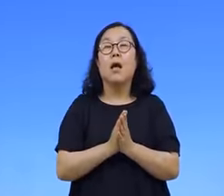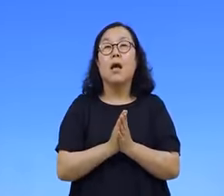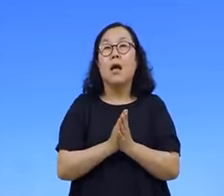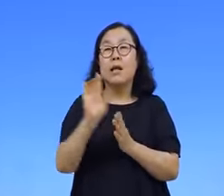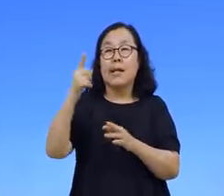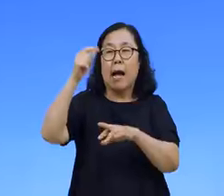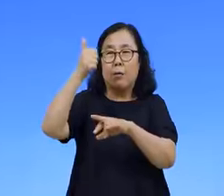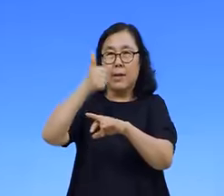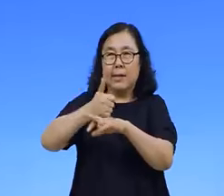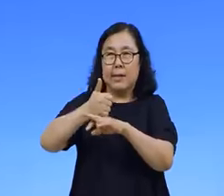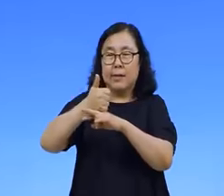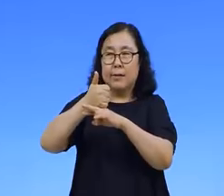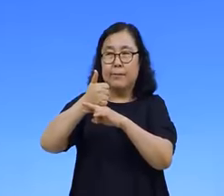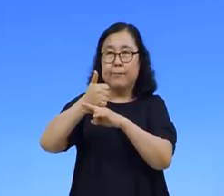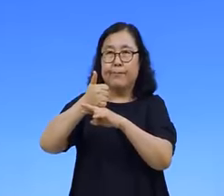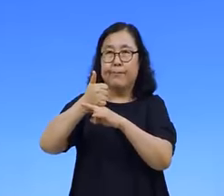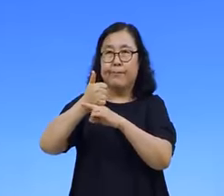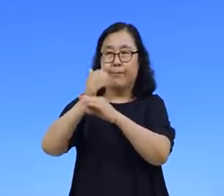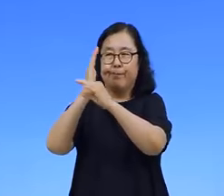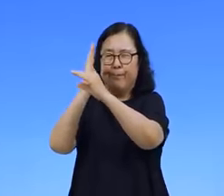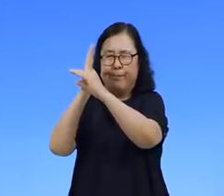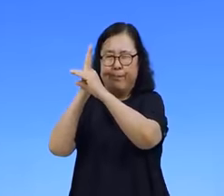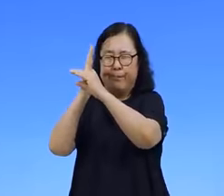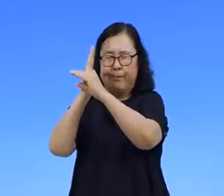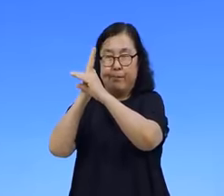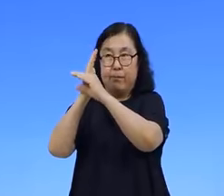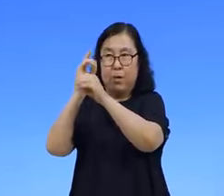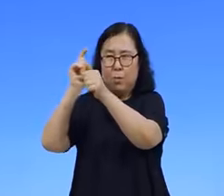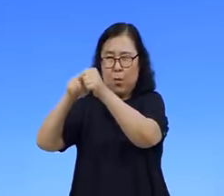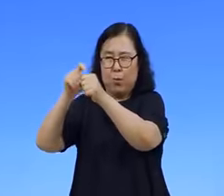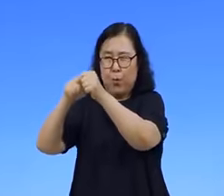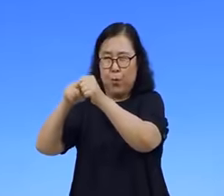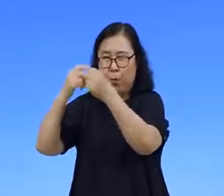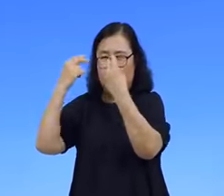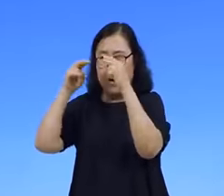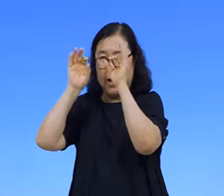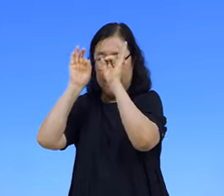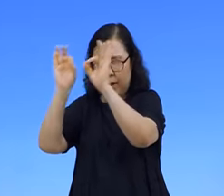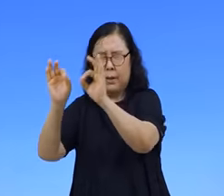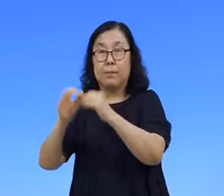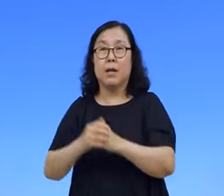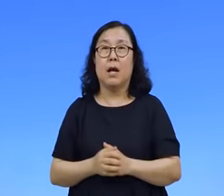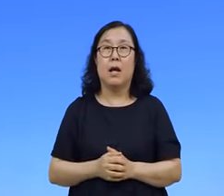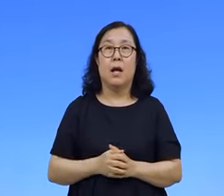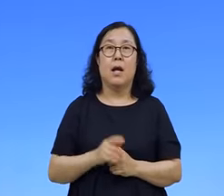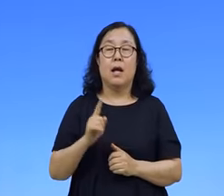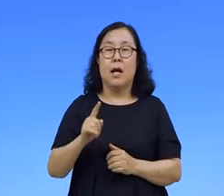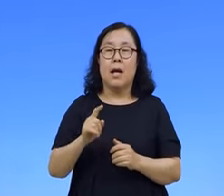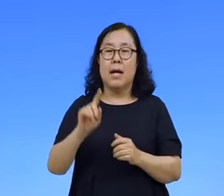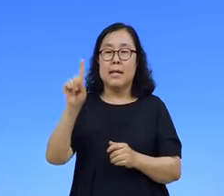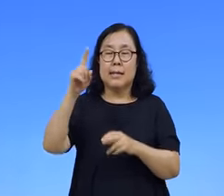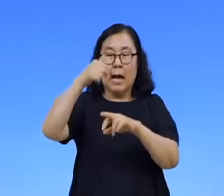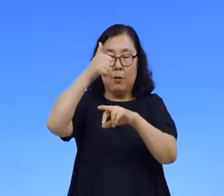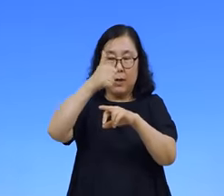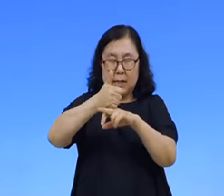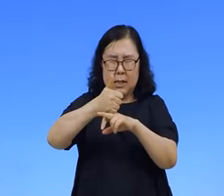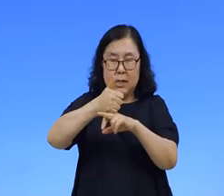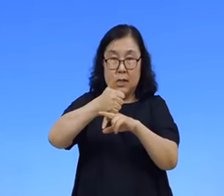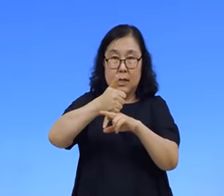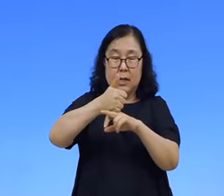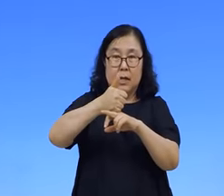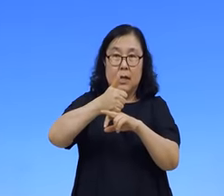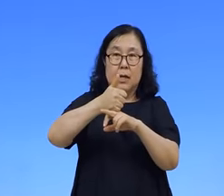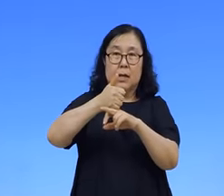주목하였더라. 여러분, 여기 나오는 그날 후로의 유효기간이 언제까지였는지 아시죠? 그날 후로는 다윗이 죽을 때까지예요. 사울이